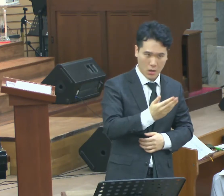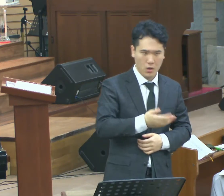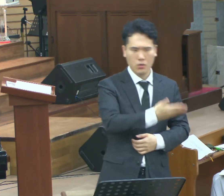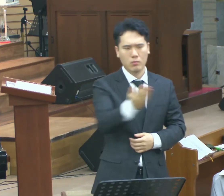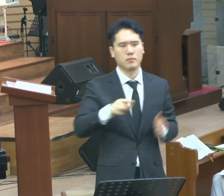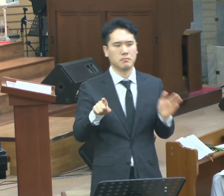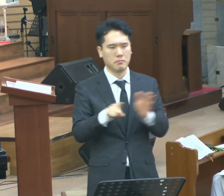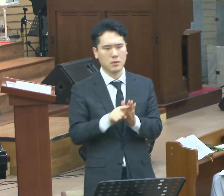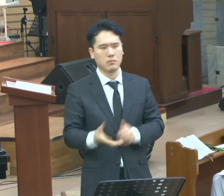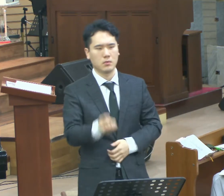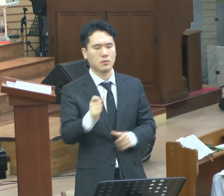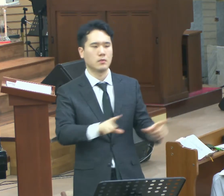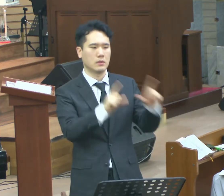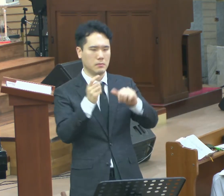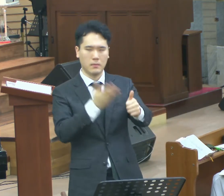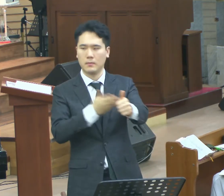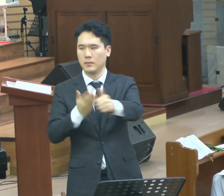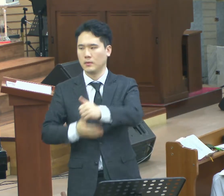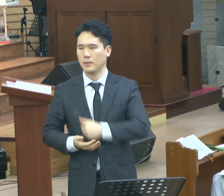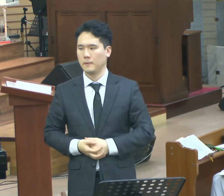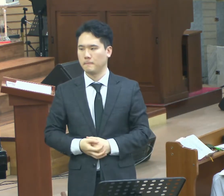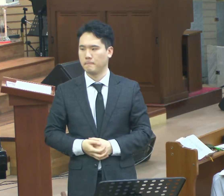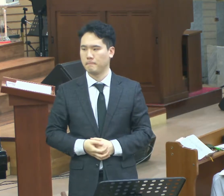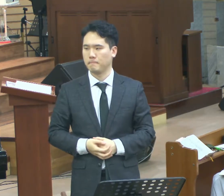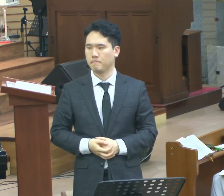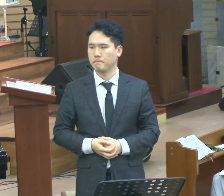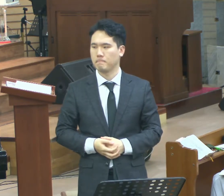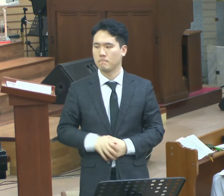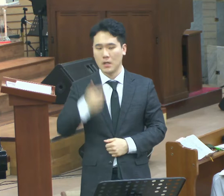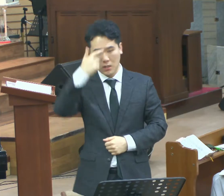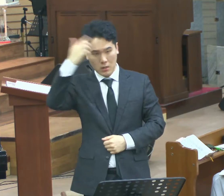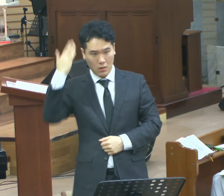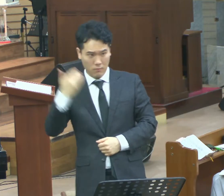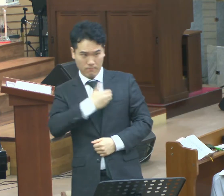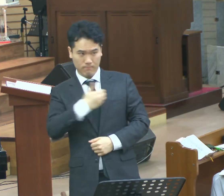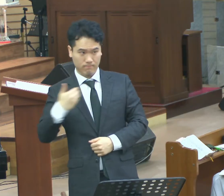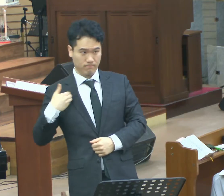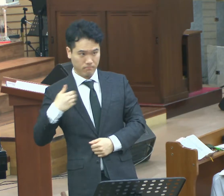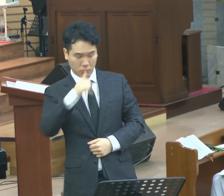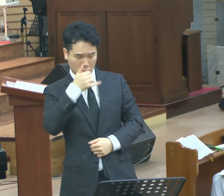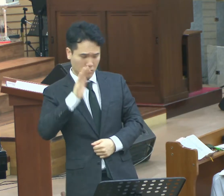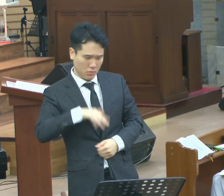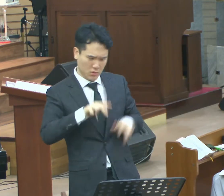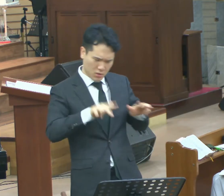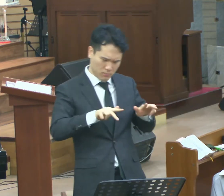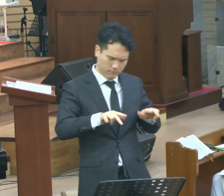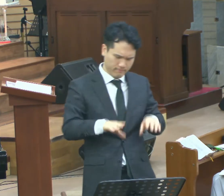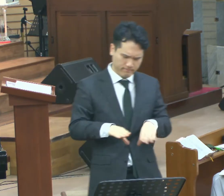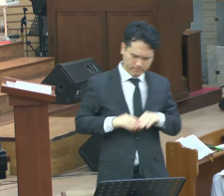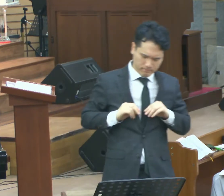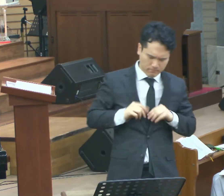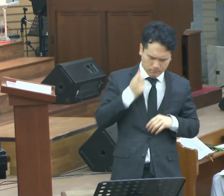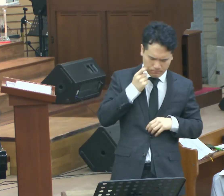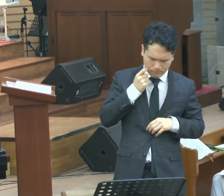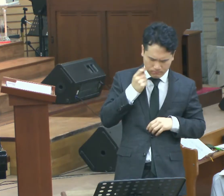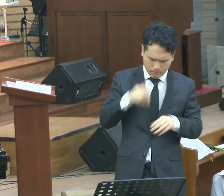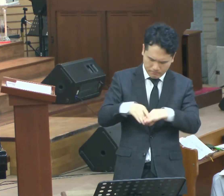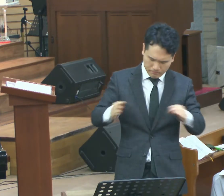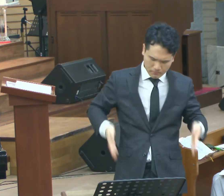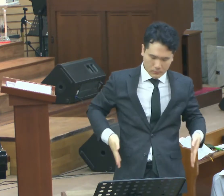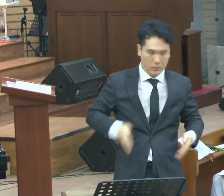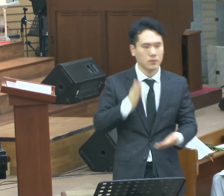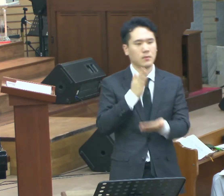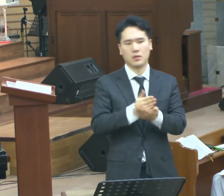바뀌지 마세요. 옛날에는 당당하다가 지금 와서 막 움츠러들고 못한다고. 하나님을 봐야 되잖아요. 하나님을 향한